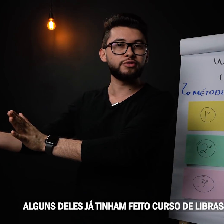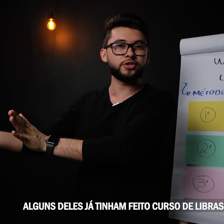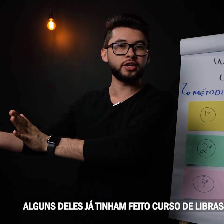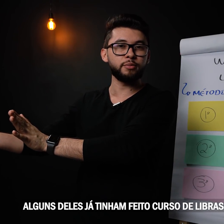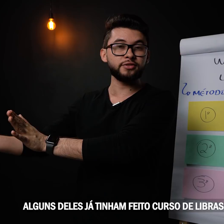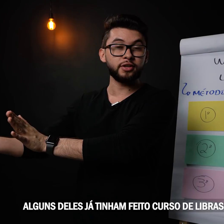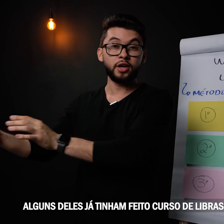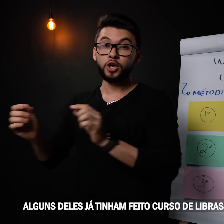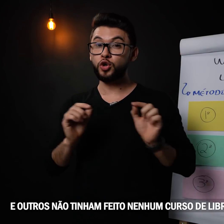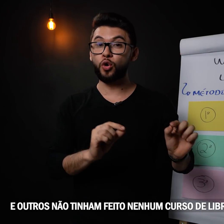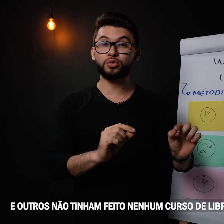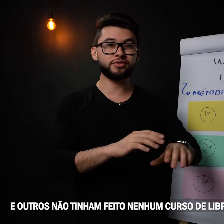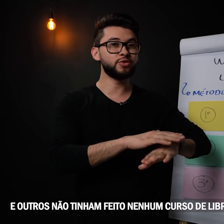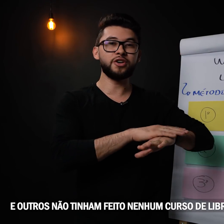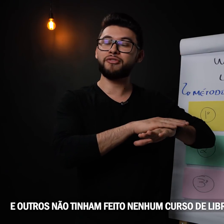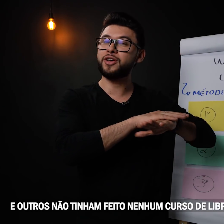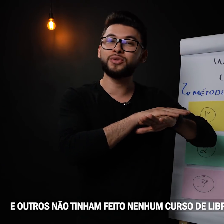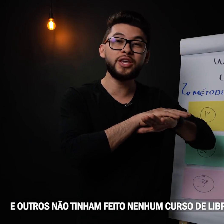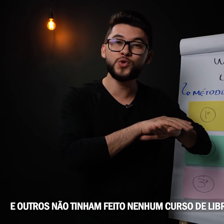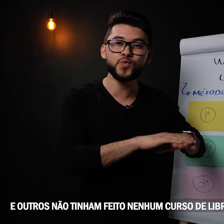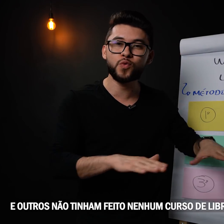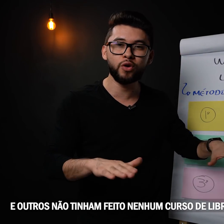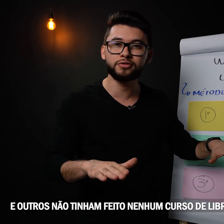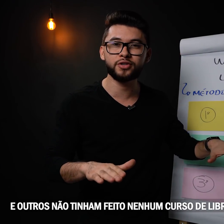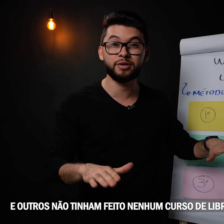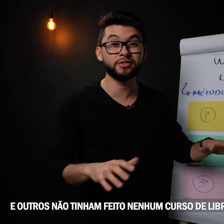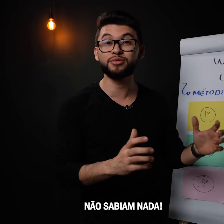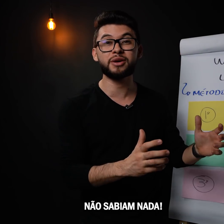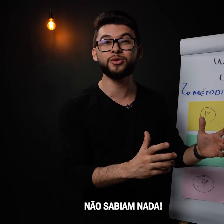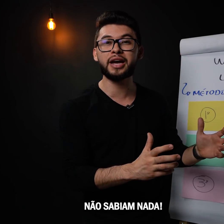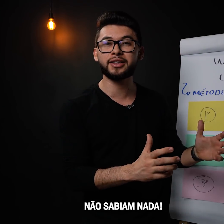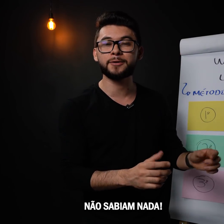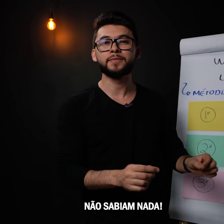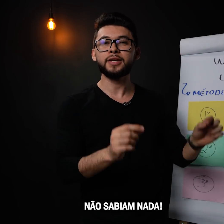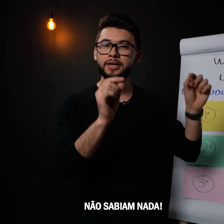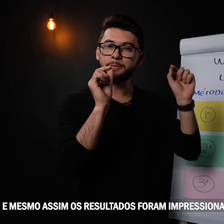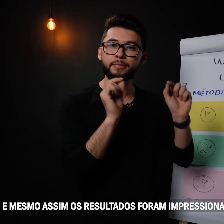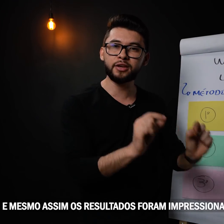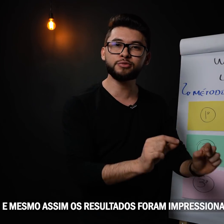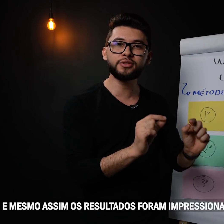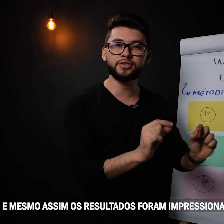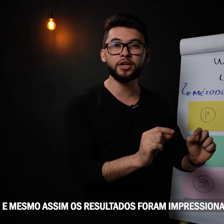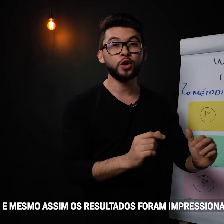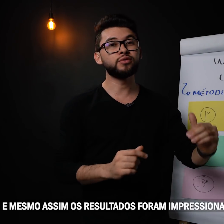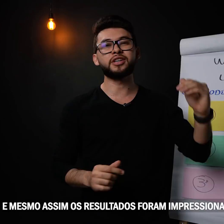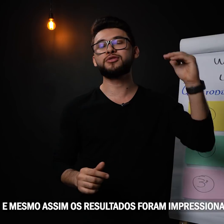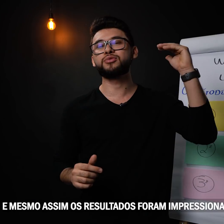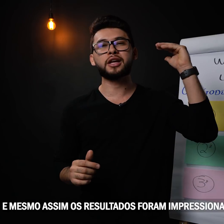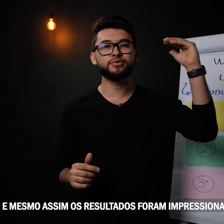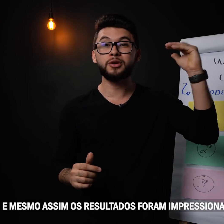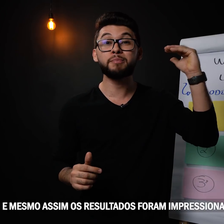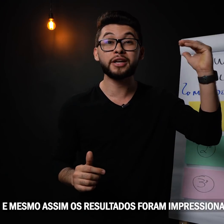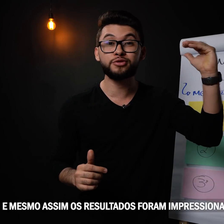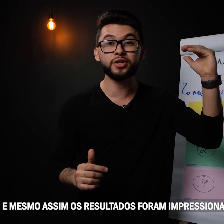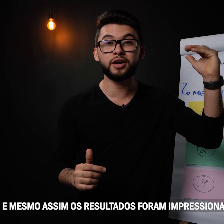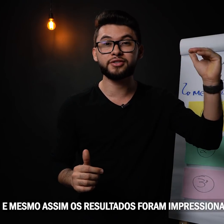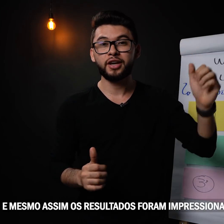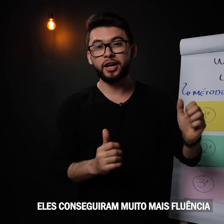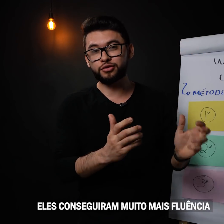de Libras e outros não tinham feito nenhum curso de Libras, não sabiam nada. E mesmo assim, os resultados foram impressionantes. Eles